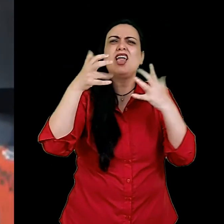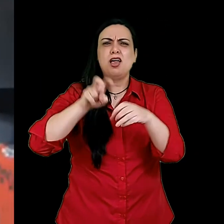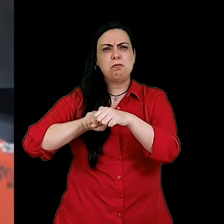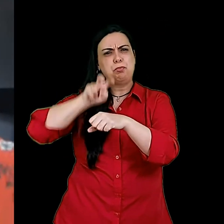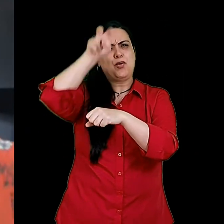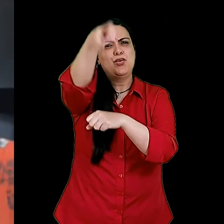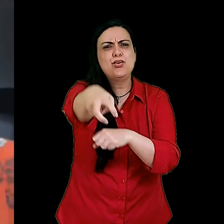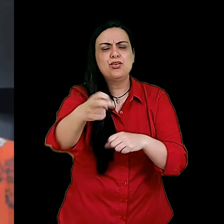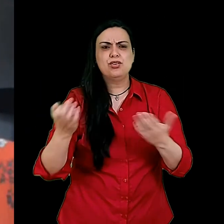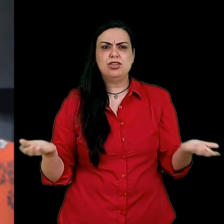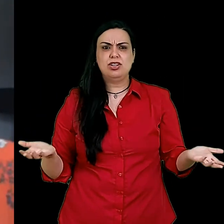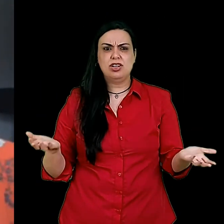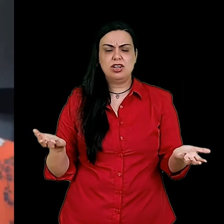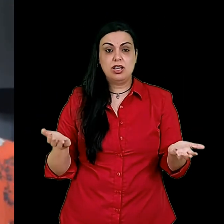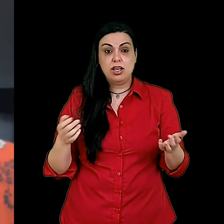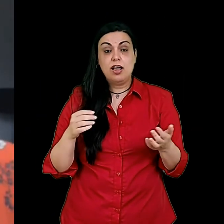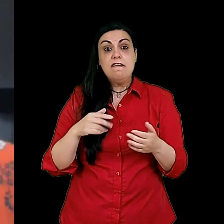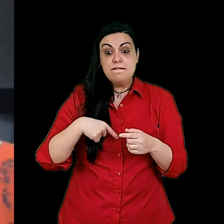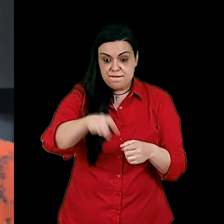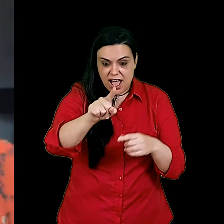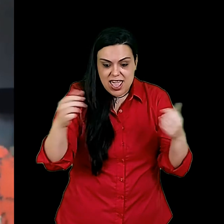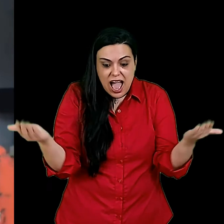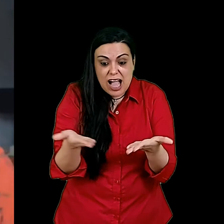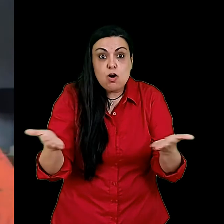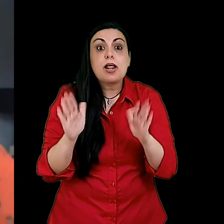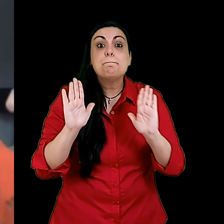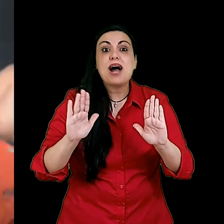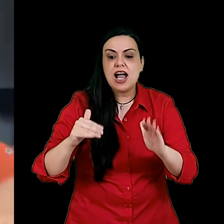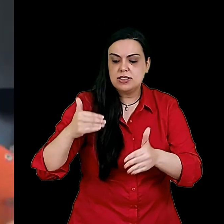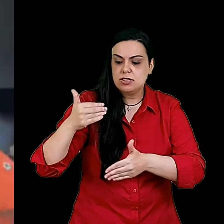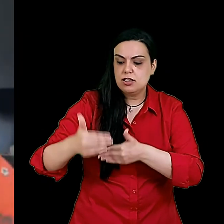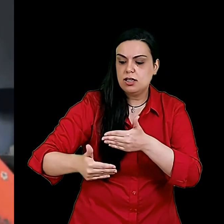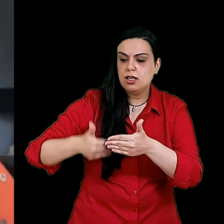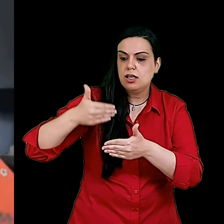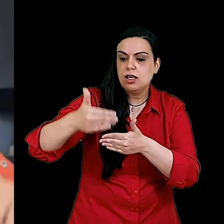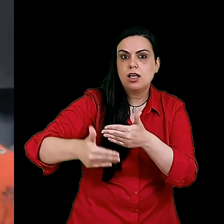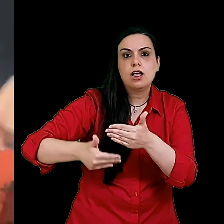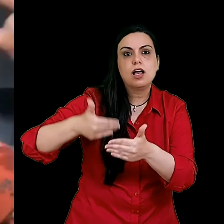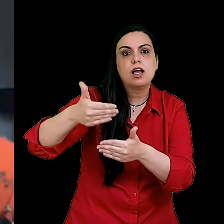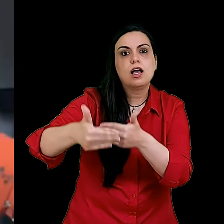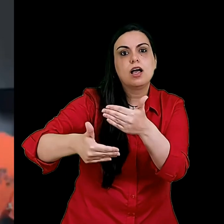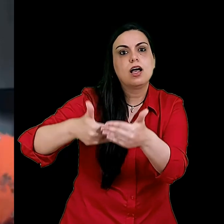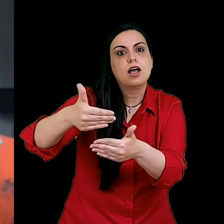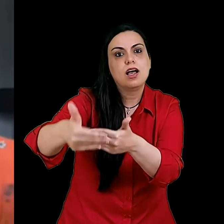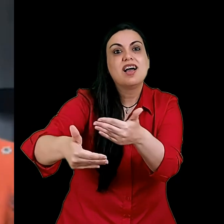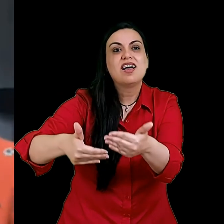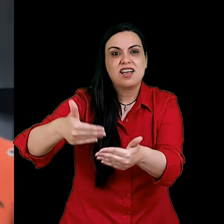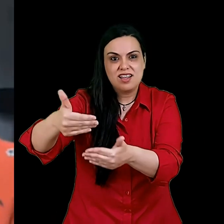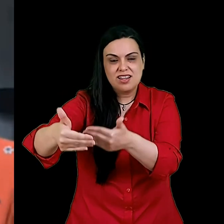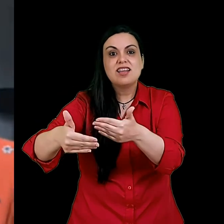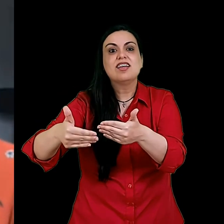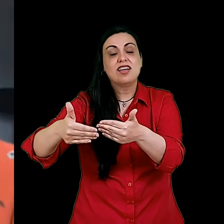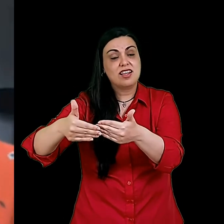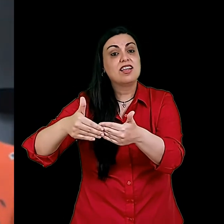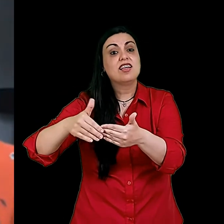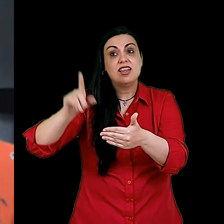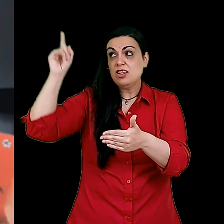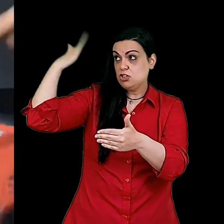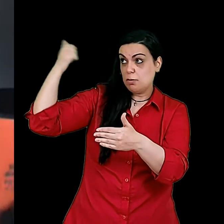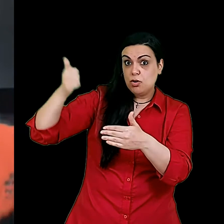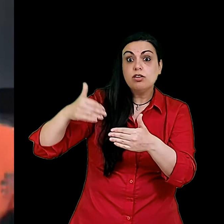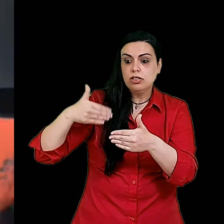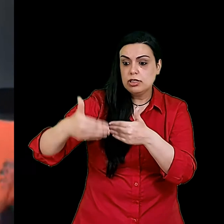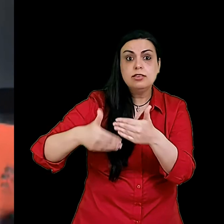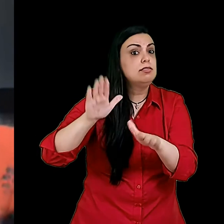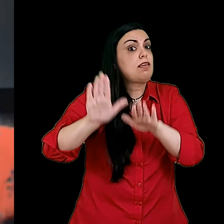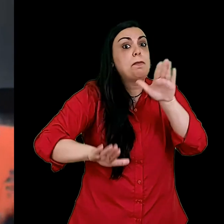final antes de ter condições de obedecer o início. O vai é agora. Mas aquilo que vai acontecendo no trajeto,